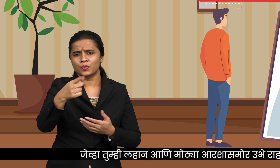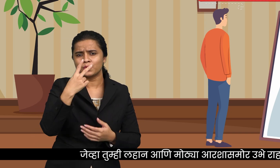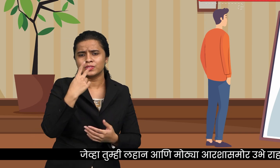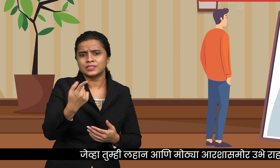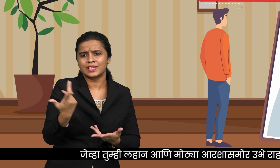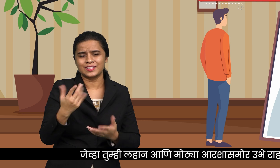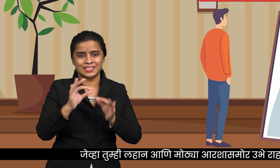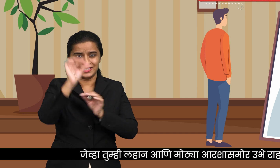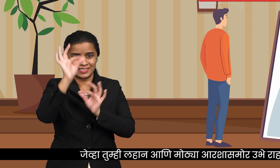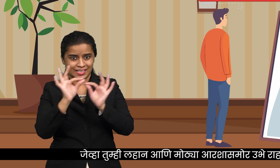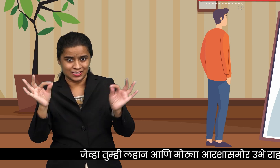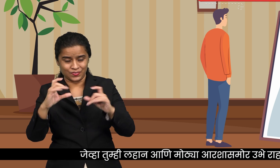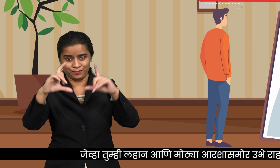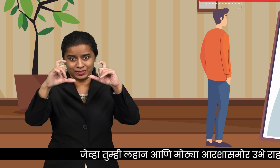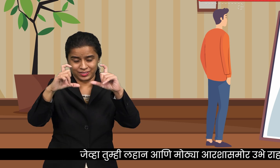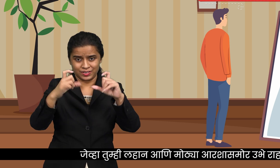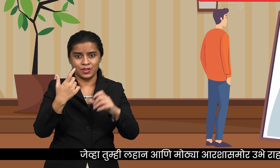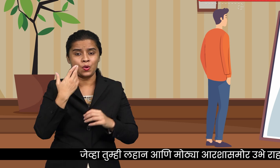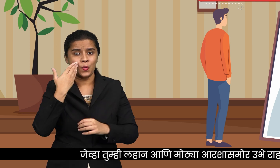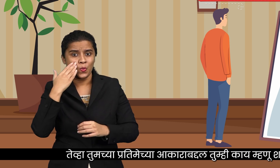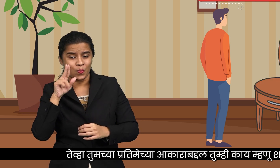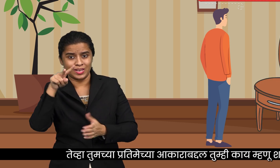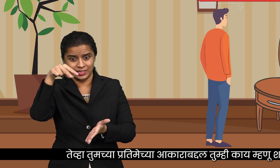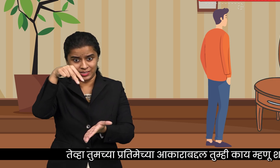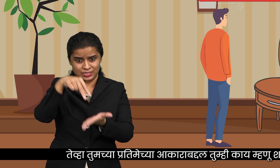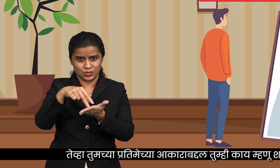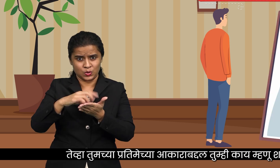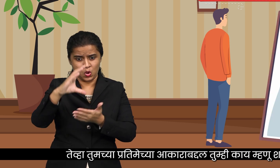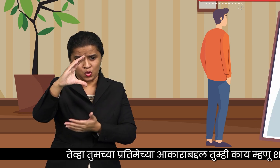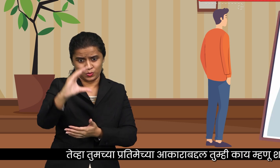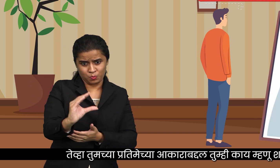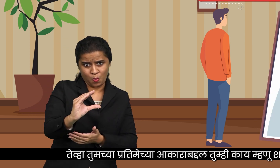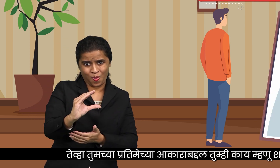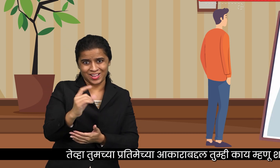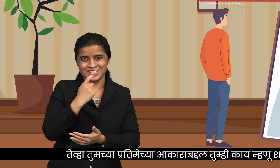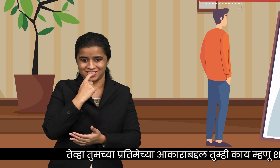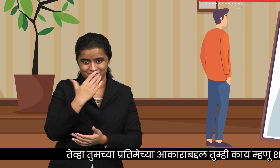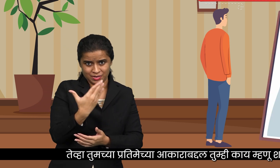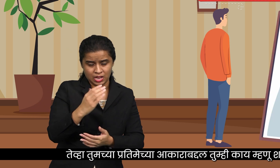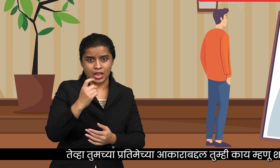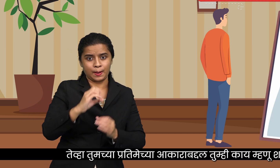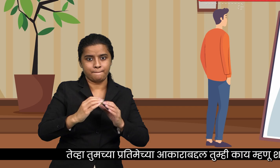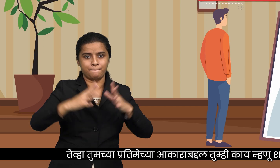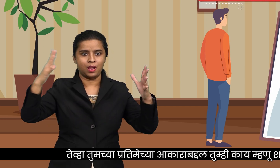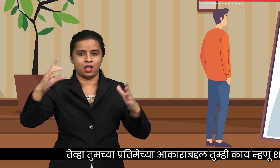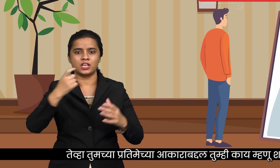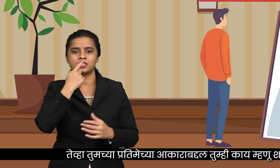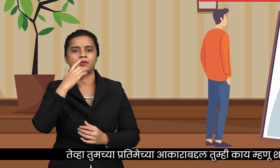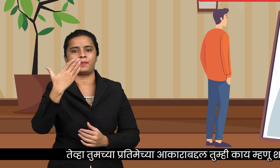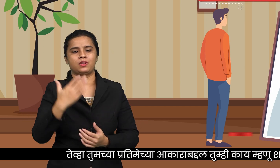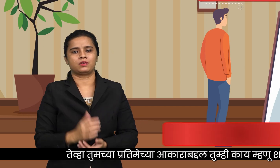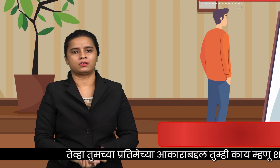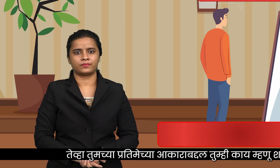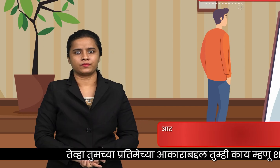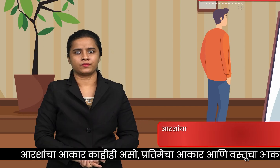जेव्हा तुम्ही लहान मोठ्या आरशासमोर उभे राहता तेव्हा तुमच्या प्रतिमेच्या आकाराबद्दल तुम्ही